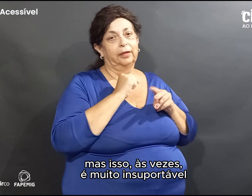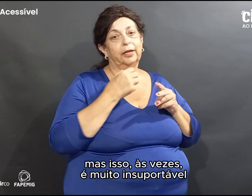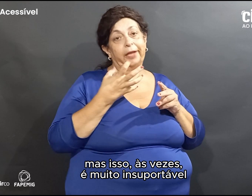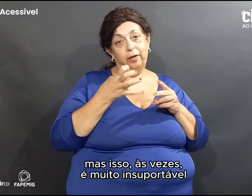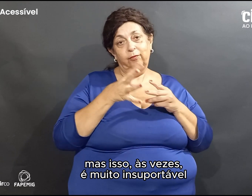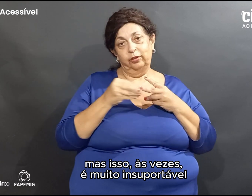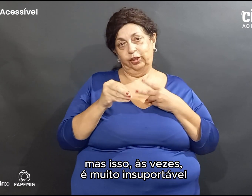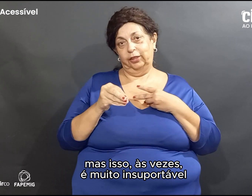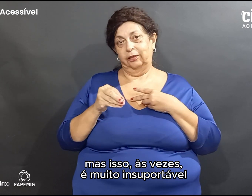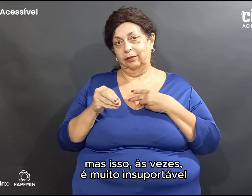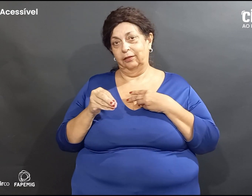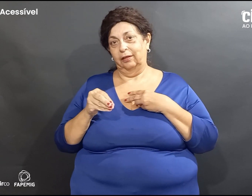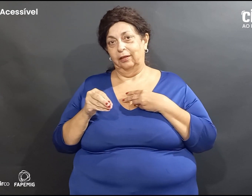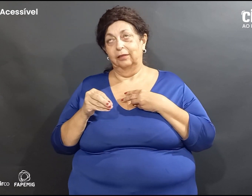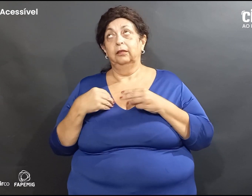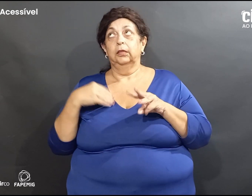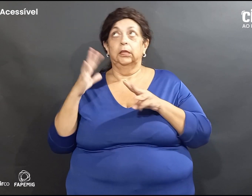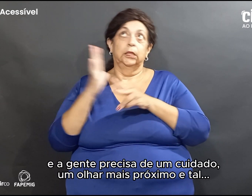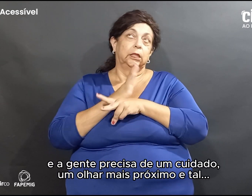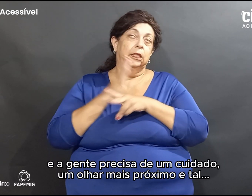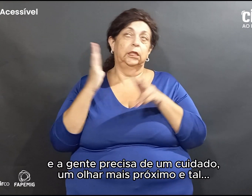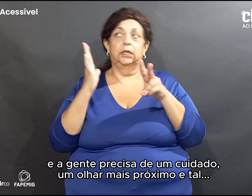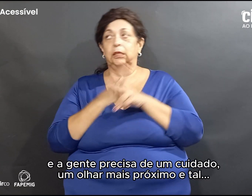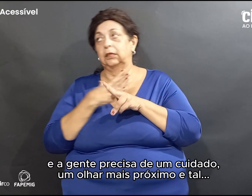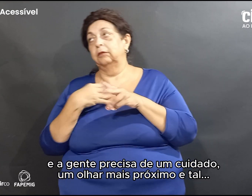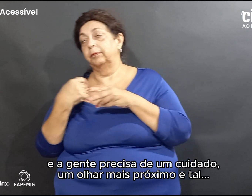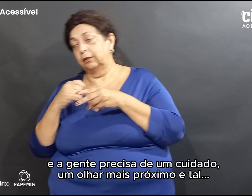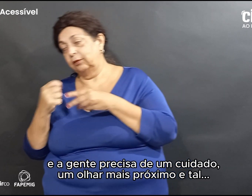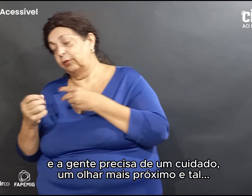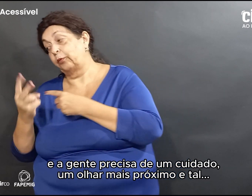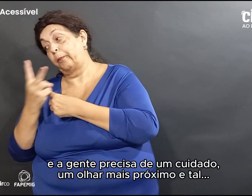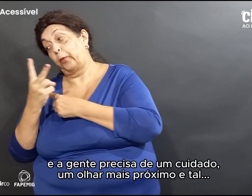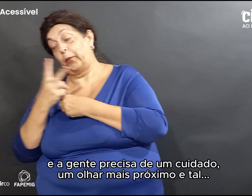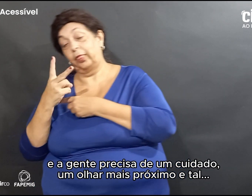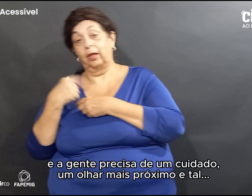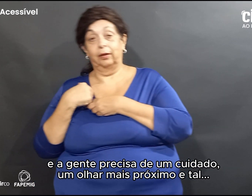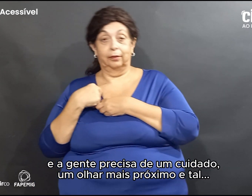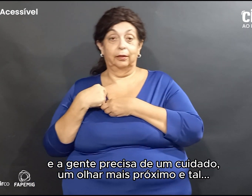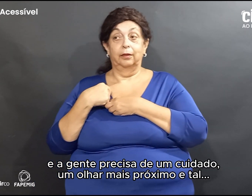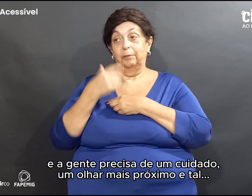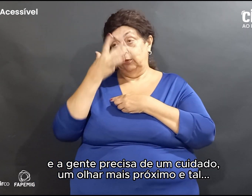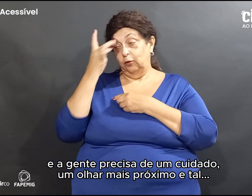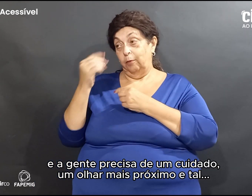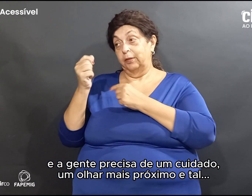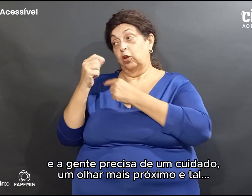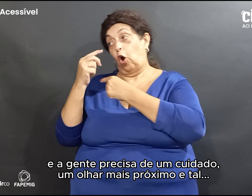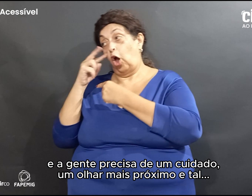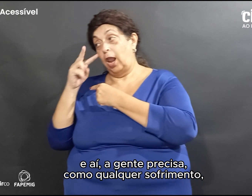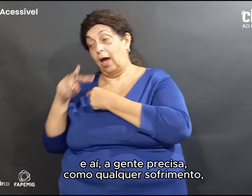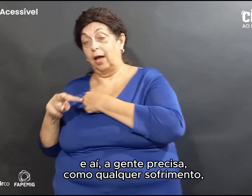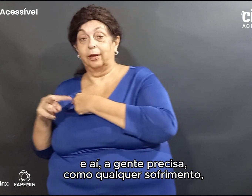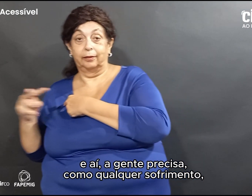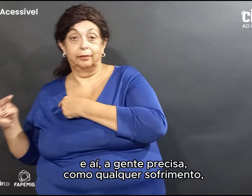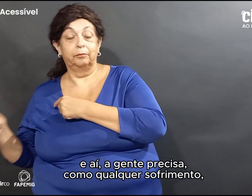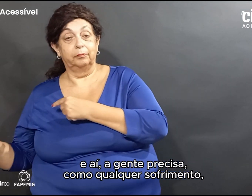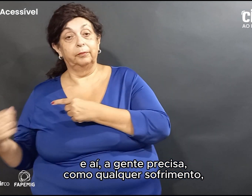às vezes é muito insuportável e a gente precisa de um cuidado, né? Um olhar mais próximo e tal. E aí a gente precisa, como